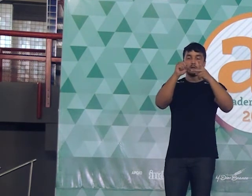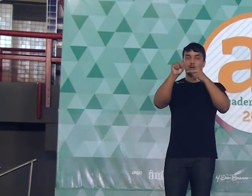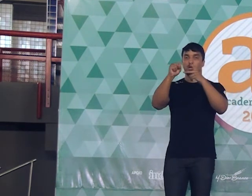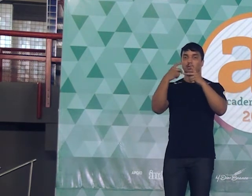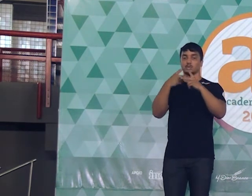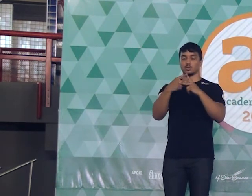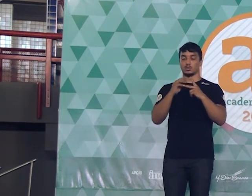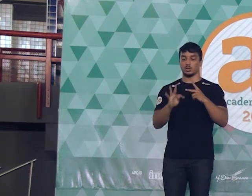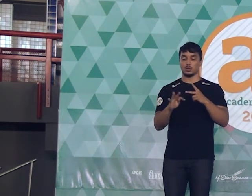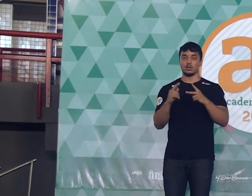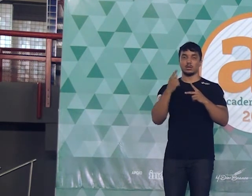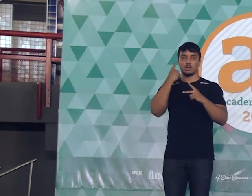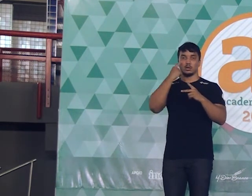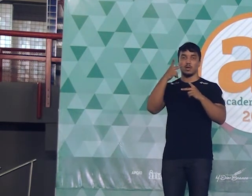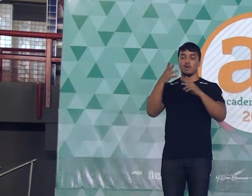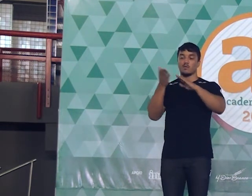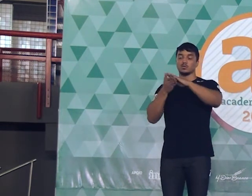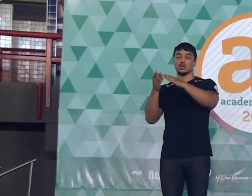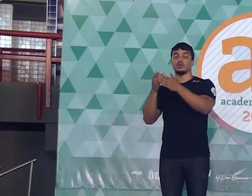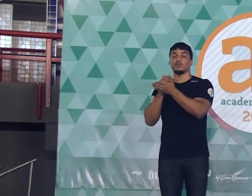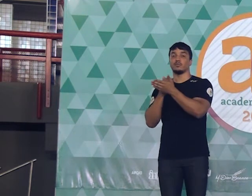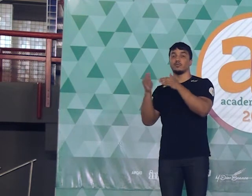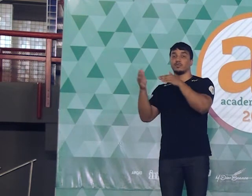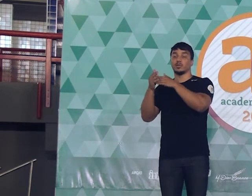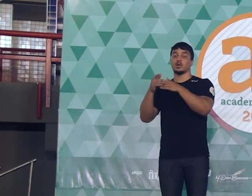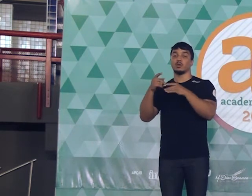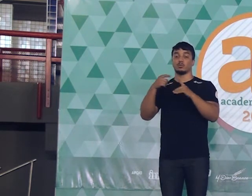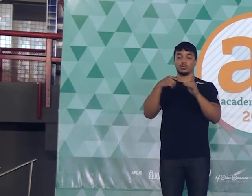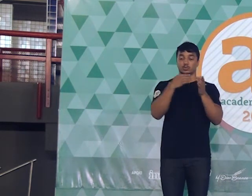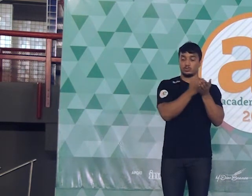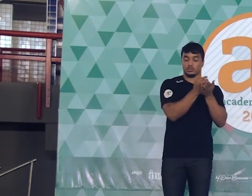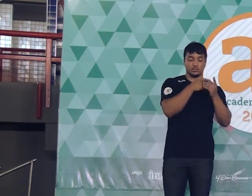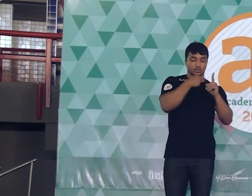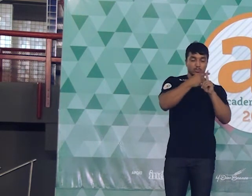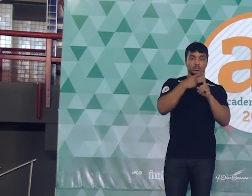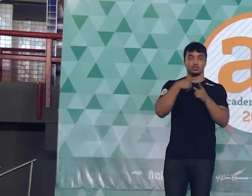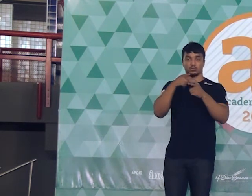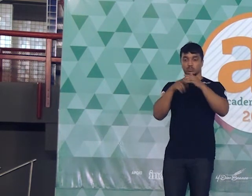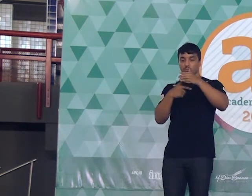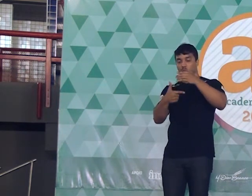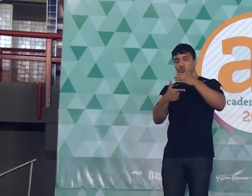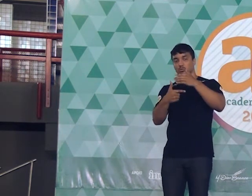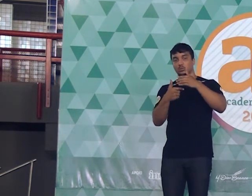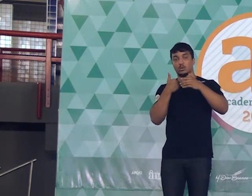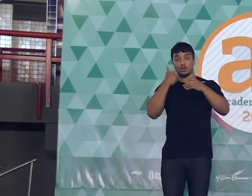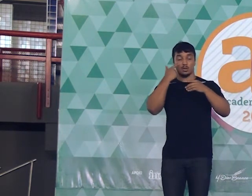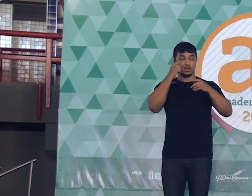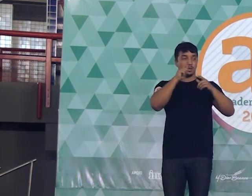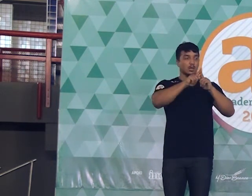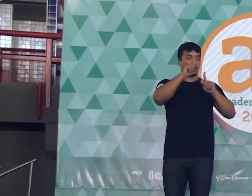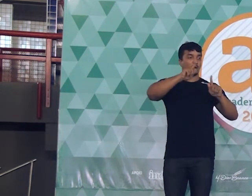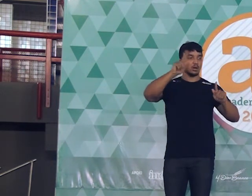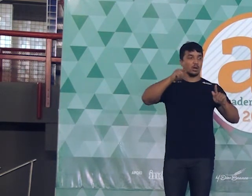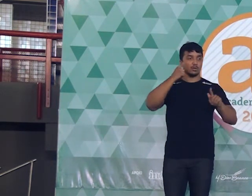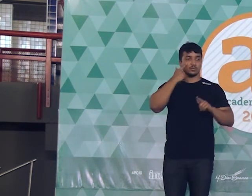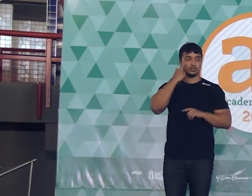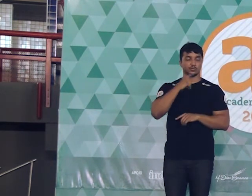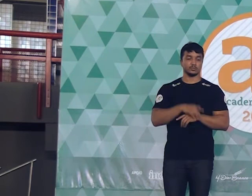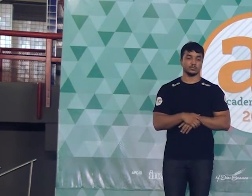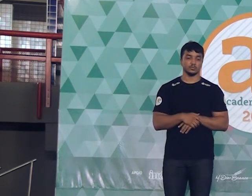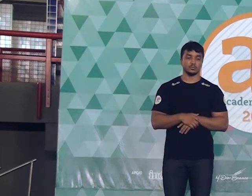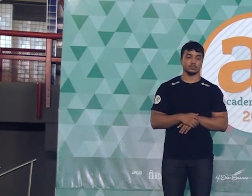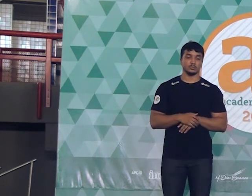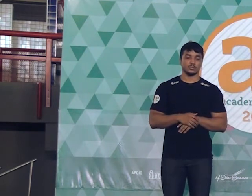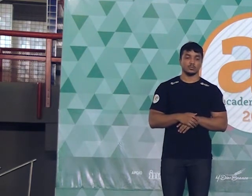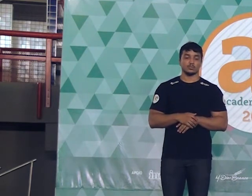ΔT, velocidade final mais inicial sobre 2. Agora dá uma olhadinha no gráfico aí que a gente tem do espaço. Se